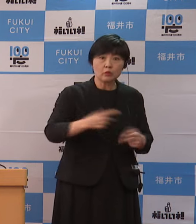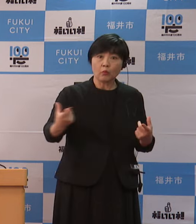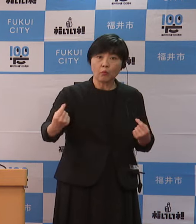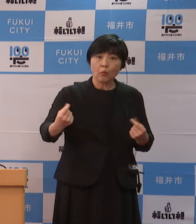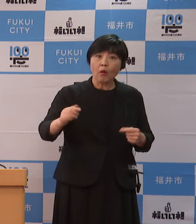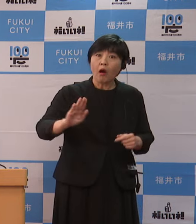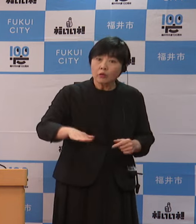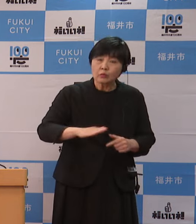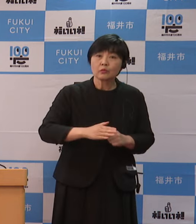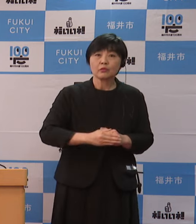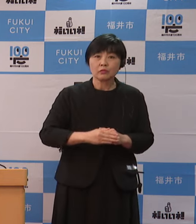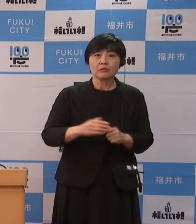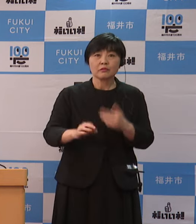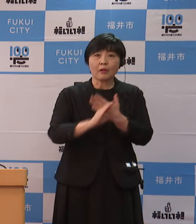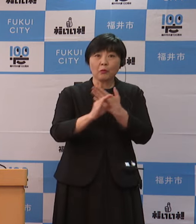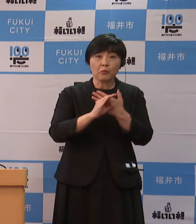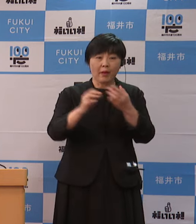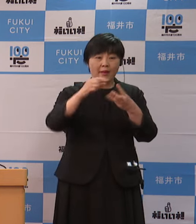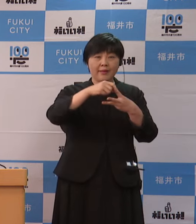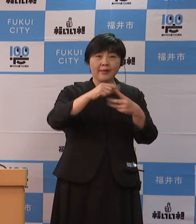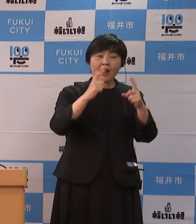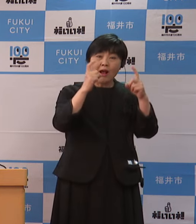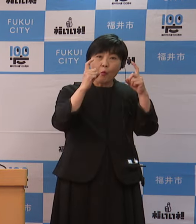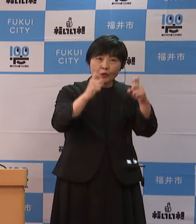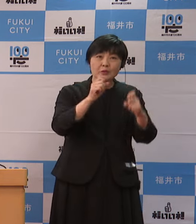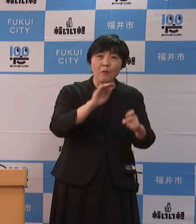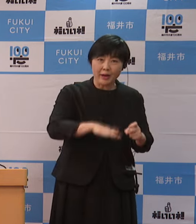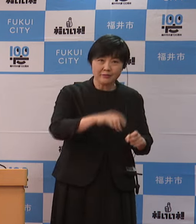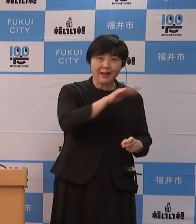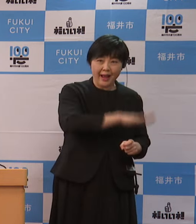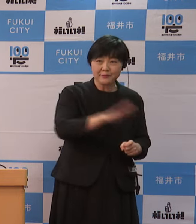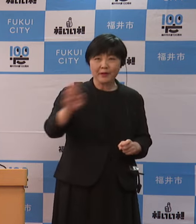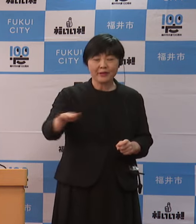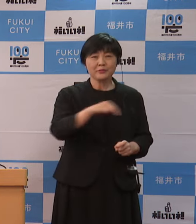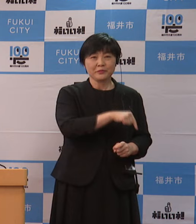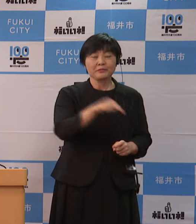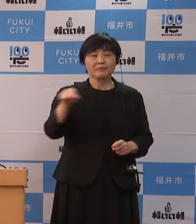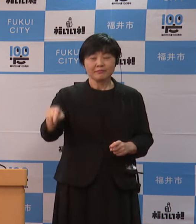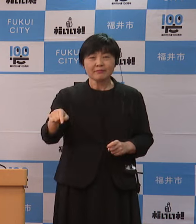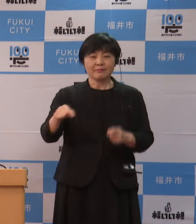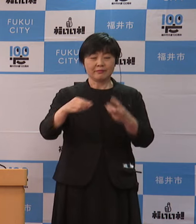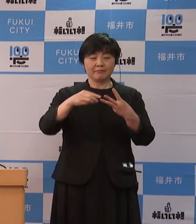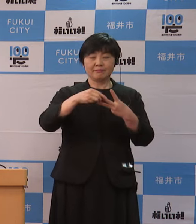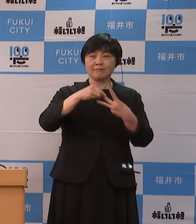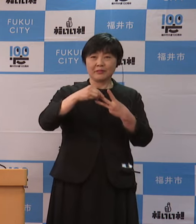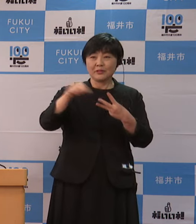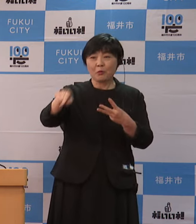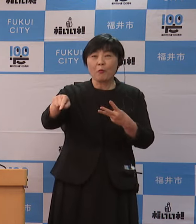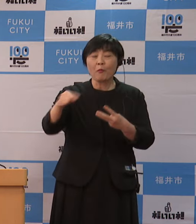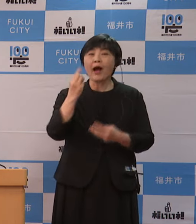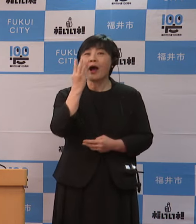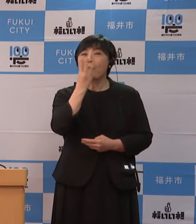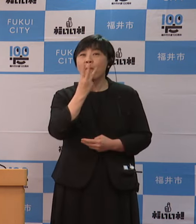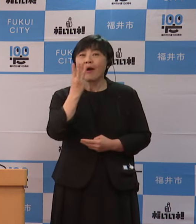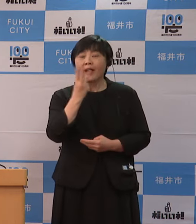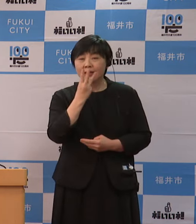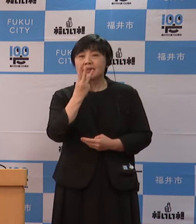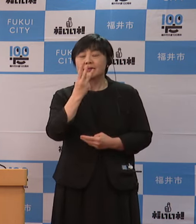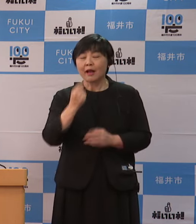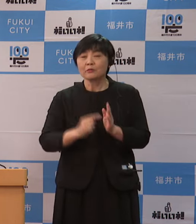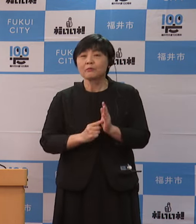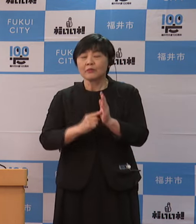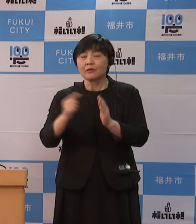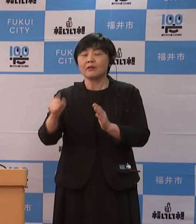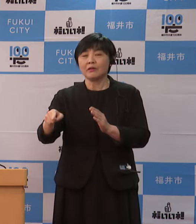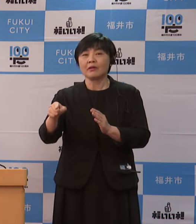ありますので、まあ、この話も私の方でさせていただきましたし、またここワインの醸造元はないんですけども、